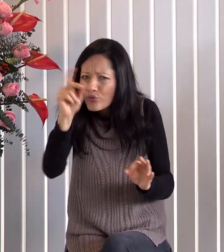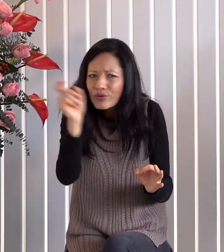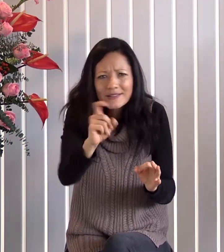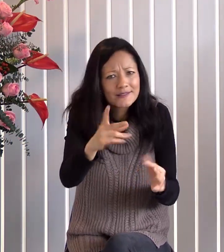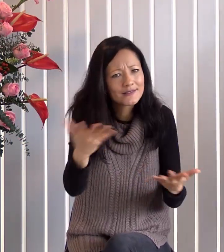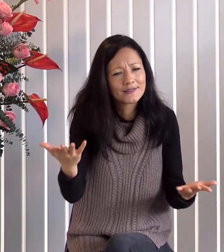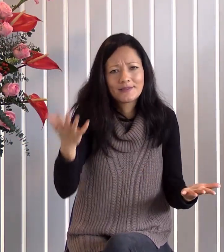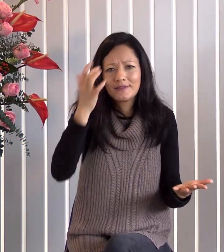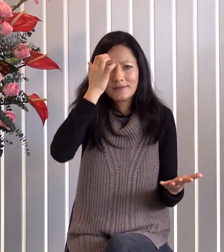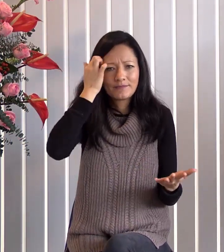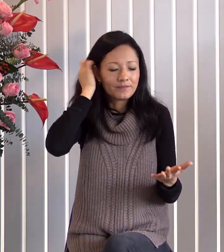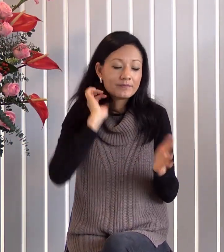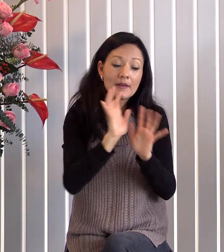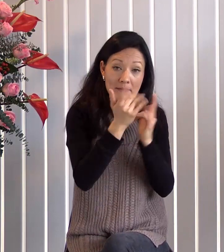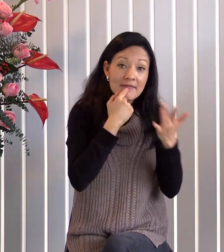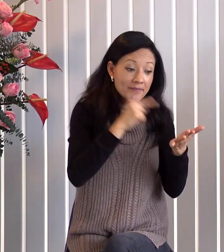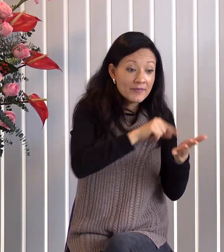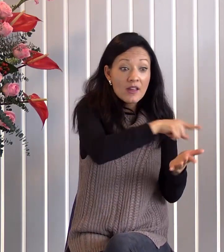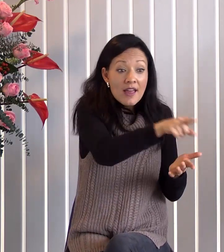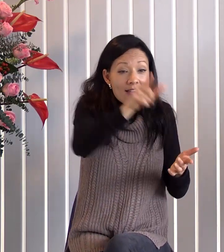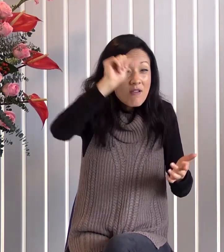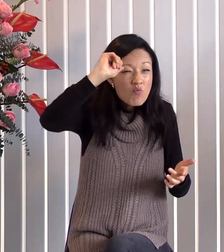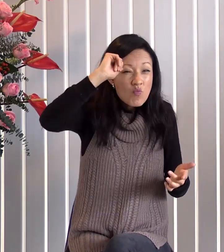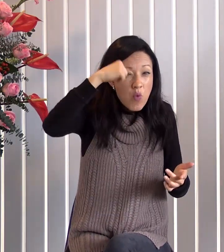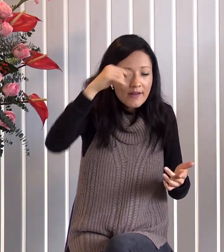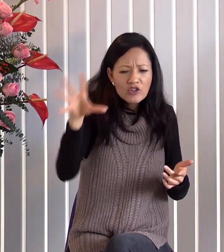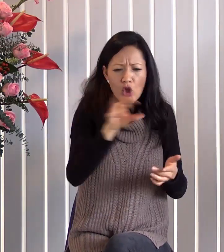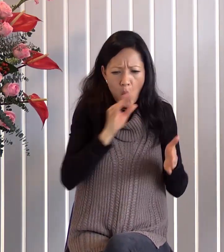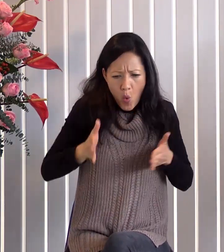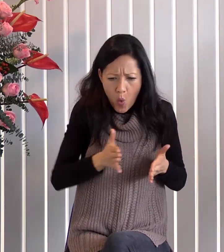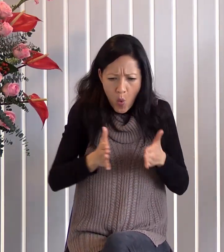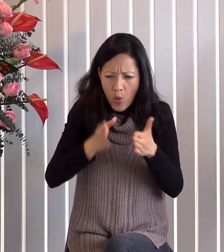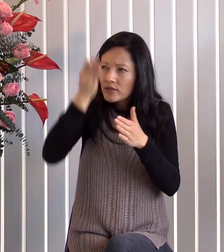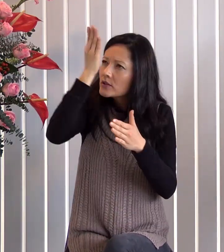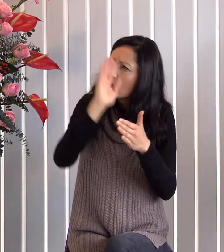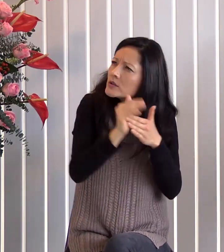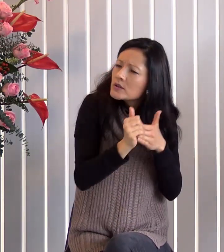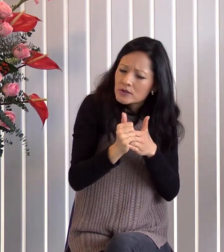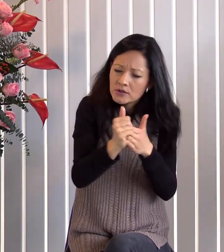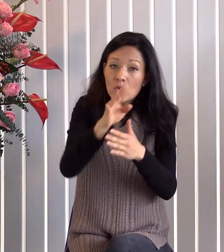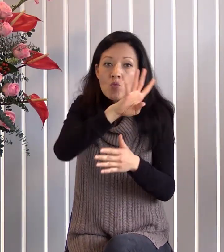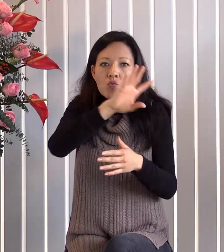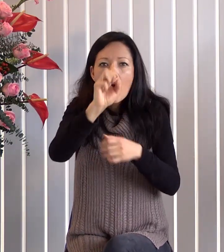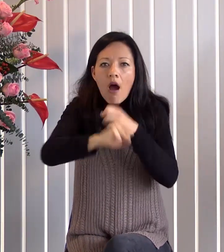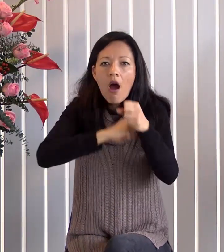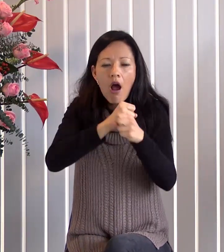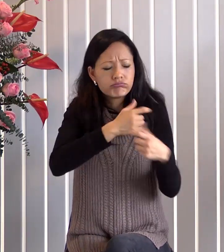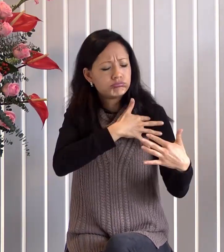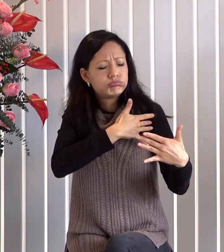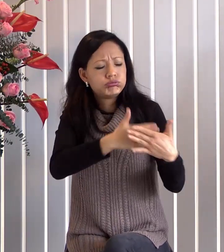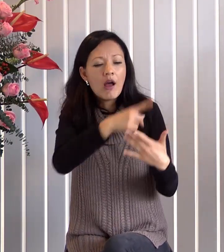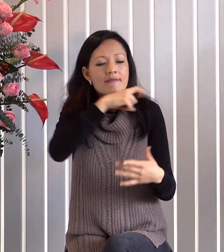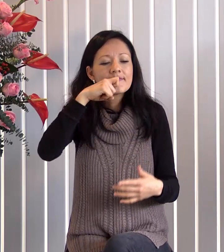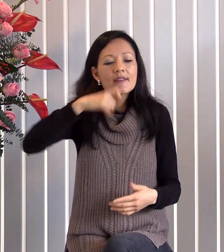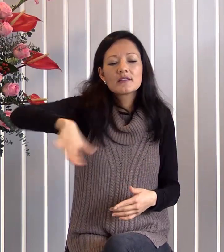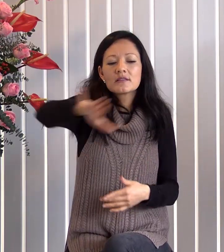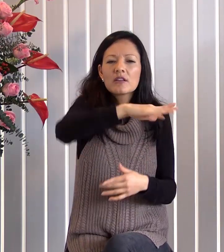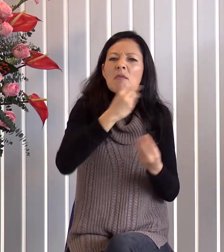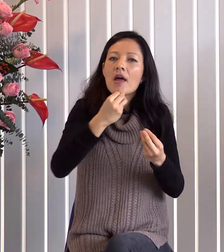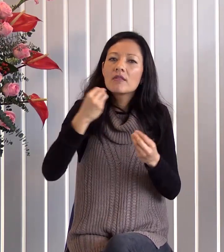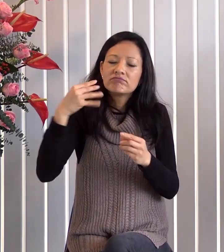te acordarás de todo el camino por donde te ha traído Jehová tu Dios estos 40 años en el desierto, para